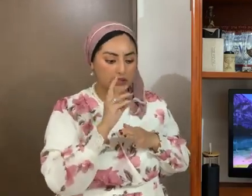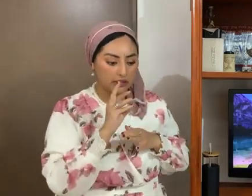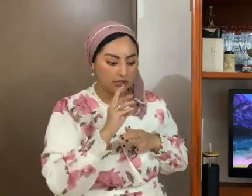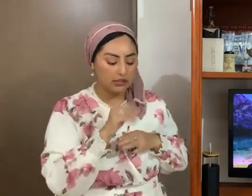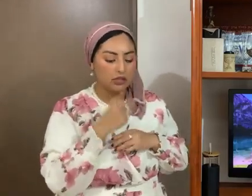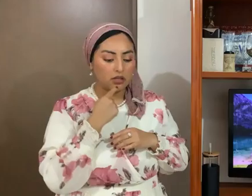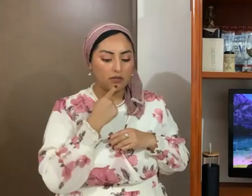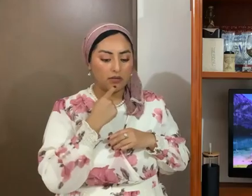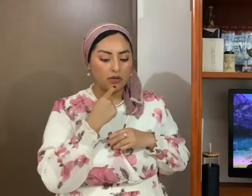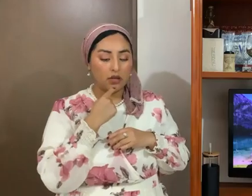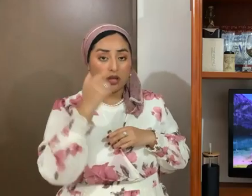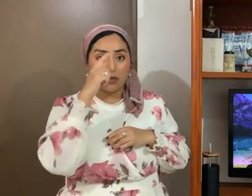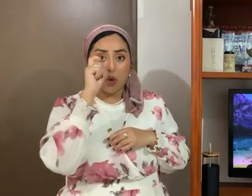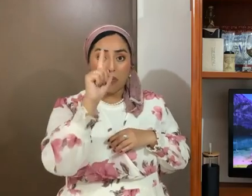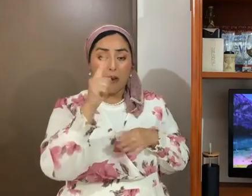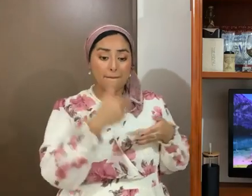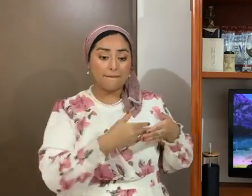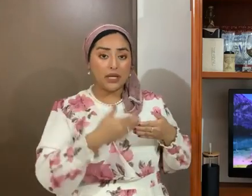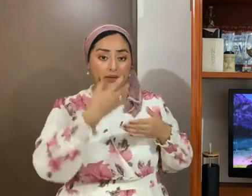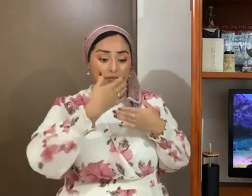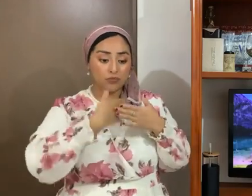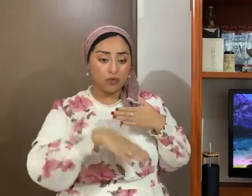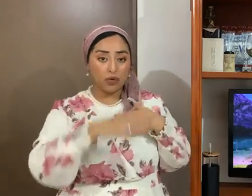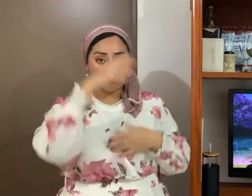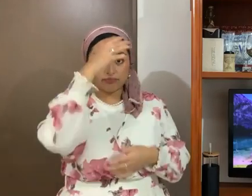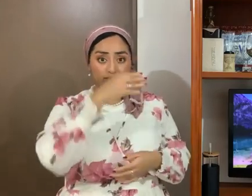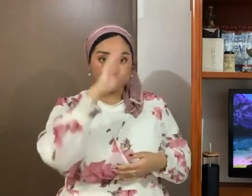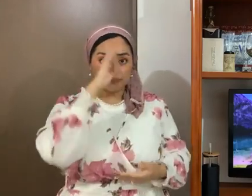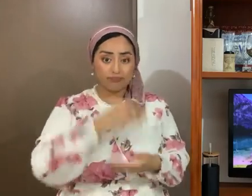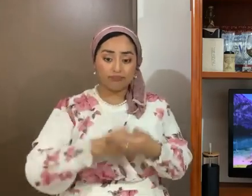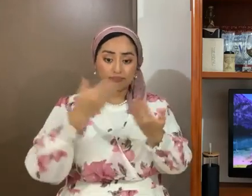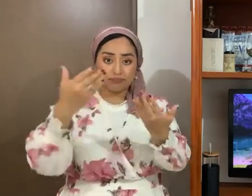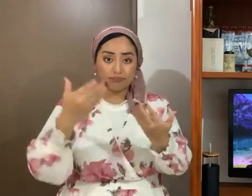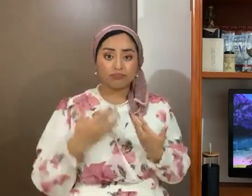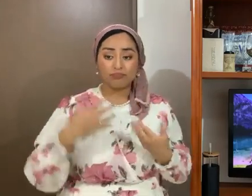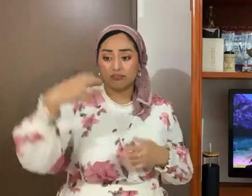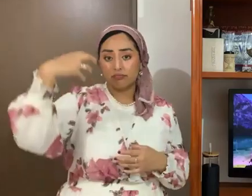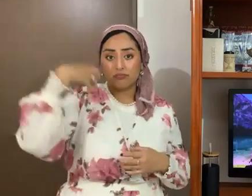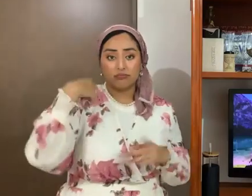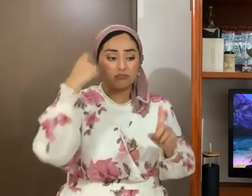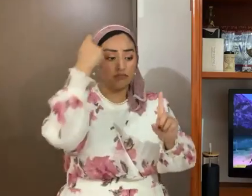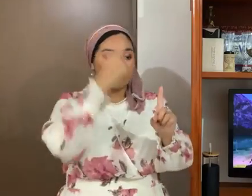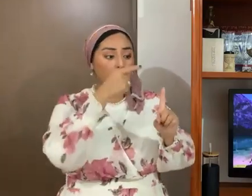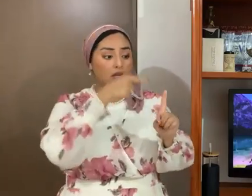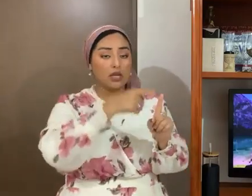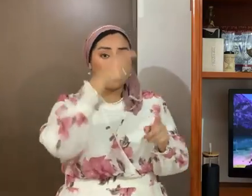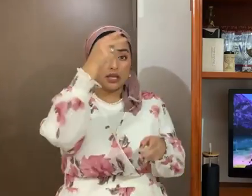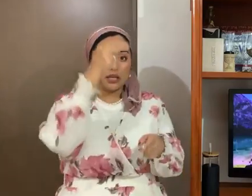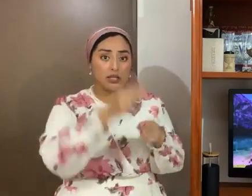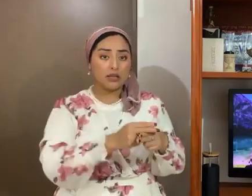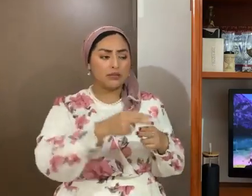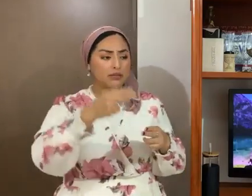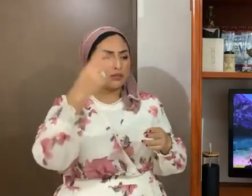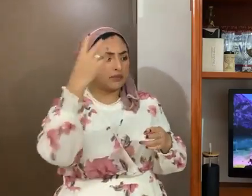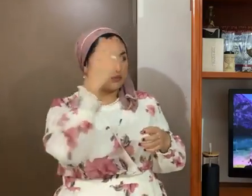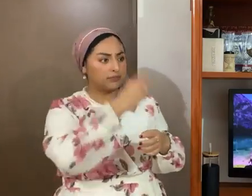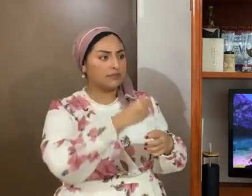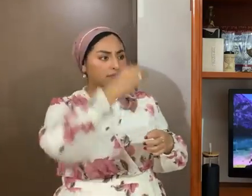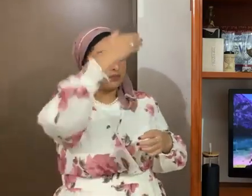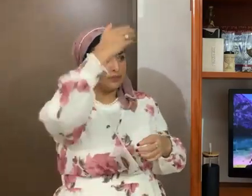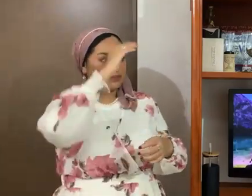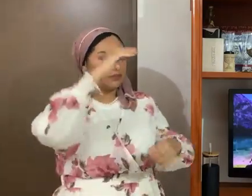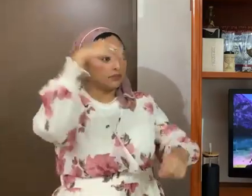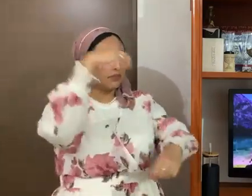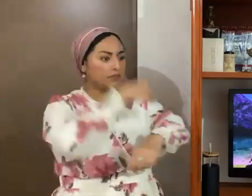6. Dice, porque un niño nos es nacido, un hijo nos es dado, y el principado sobre su hombro, y se llamará su nombre admirable, consejero,